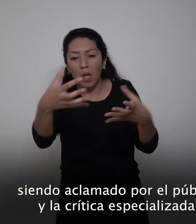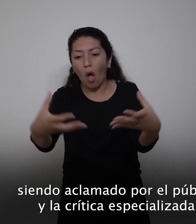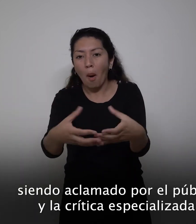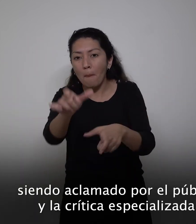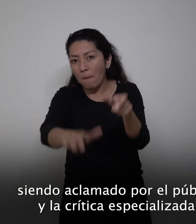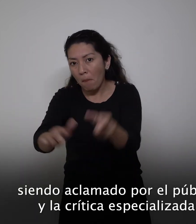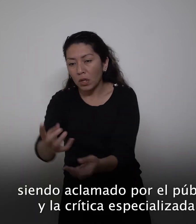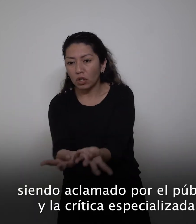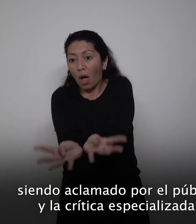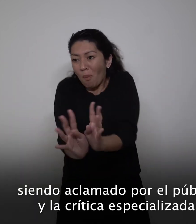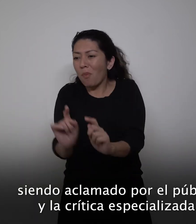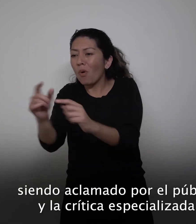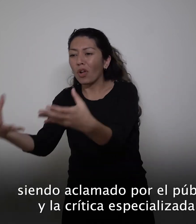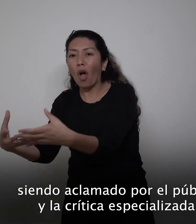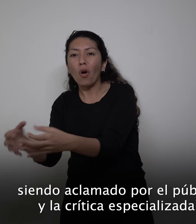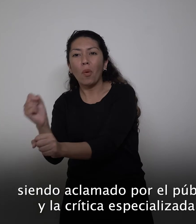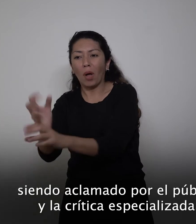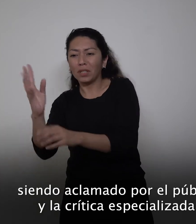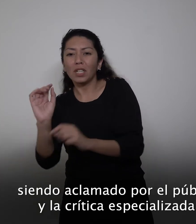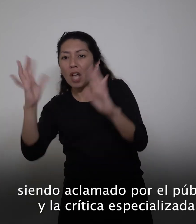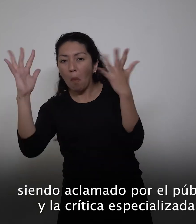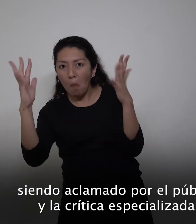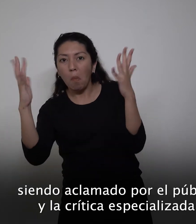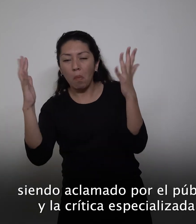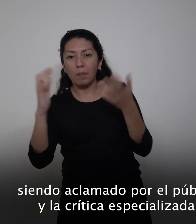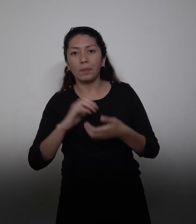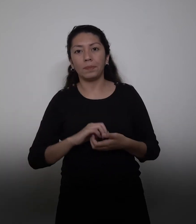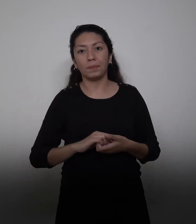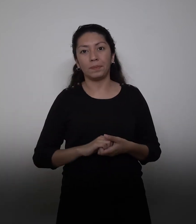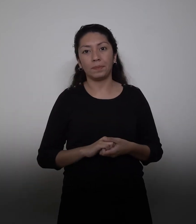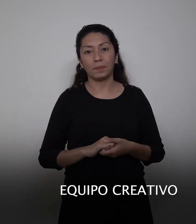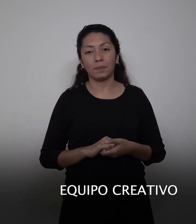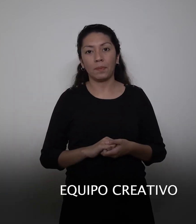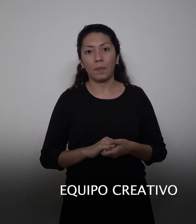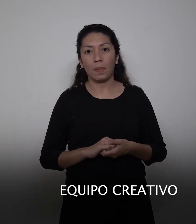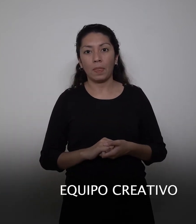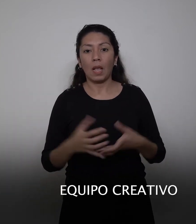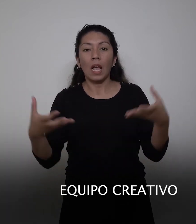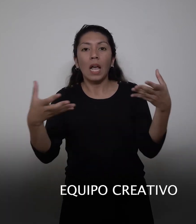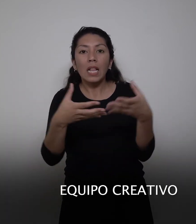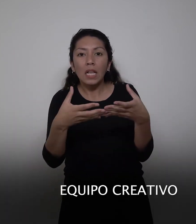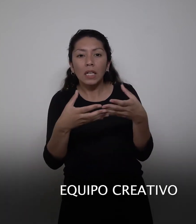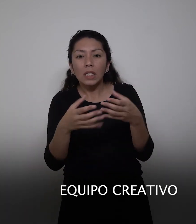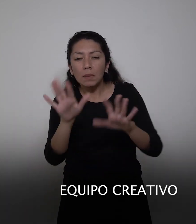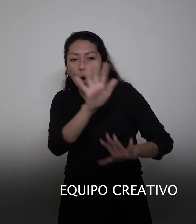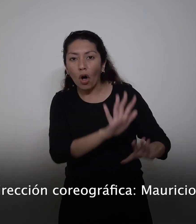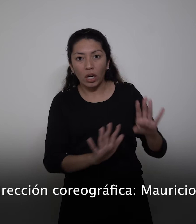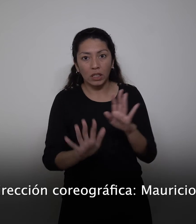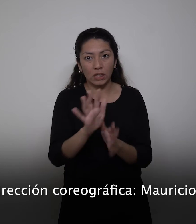público y la crítica especializada equipo creativo dirección